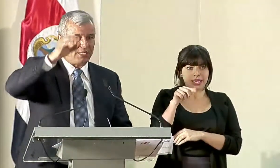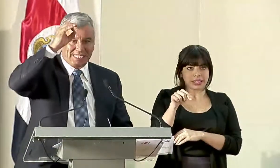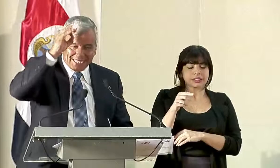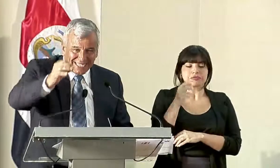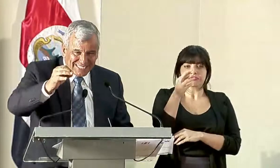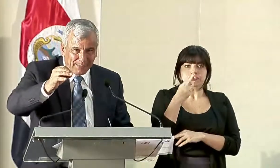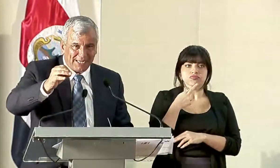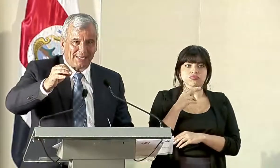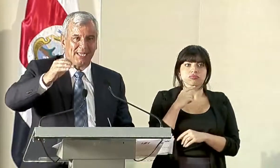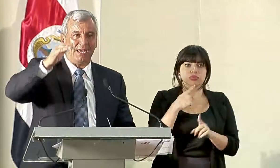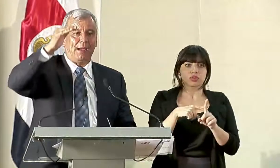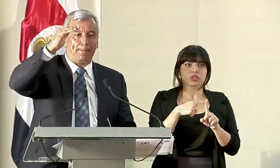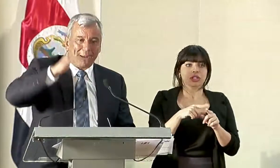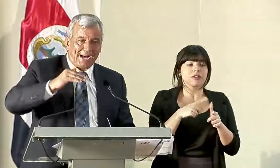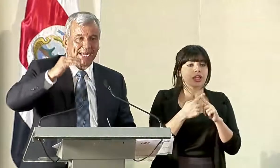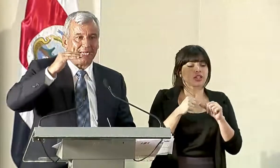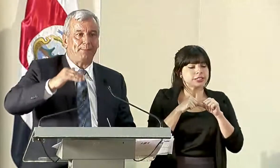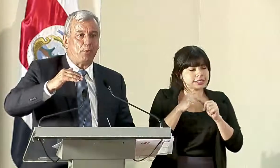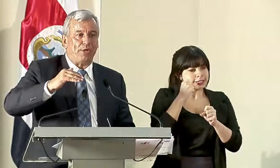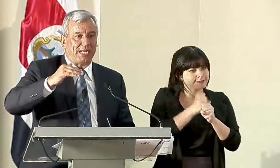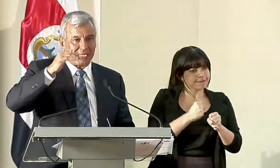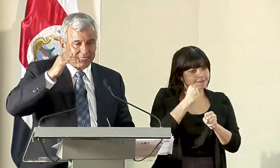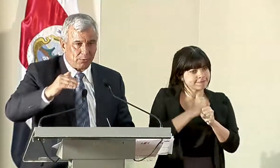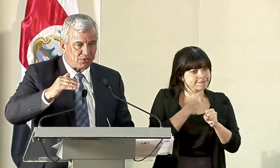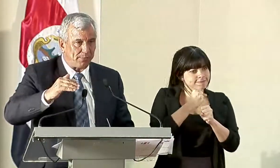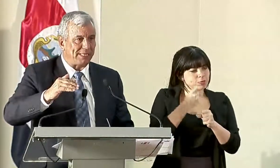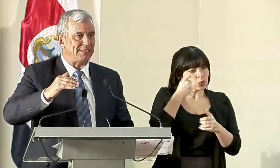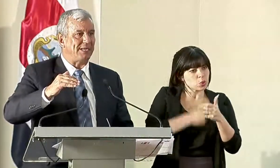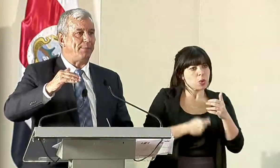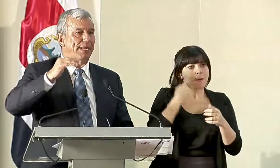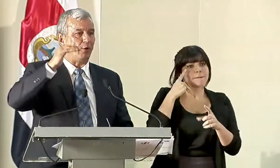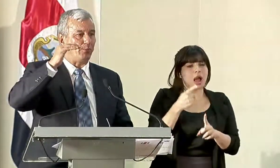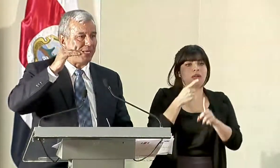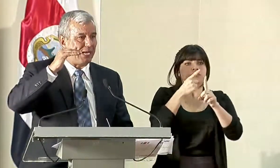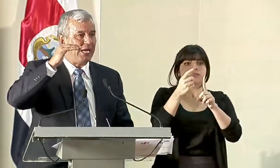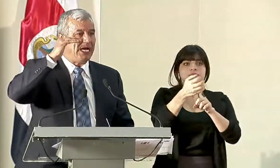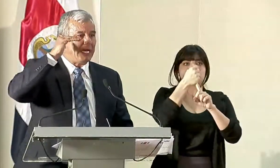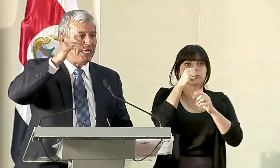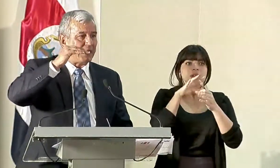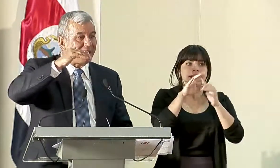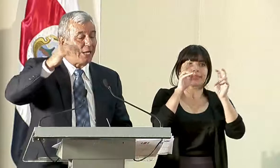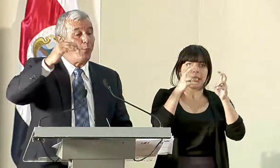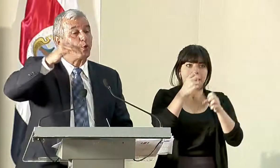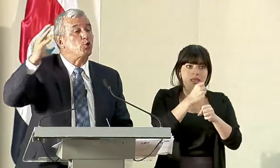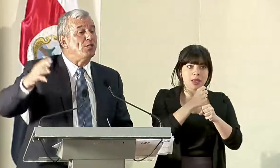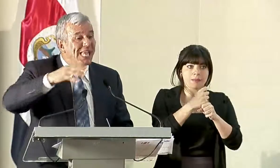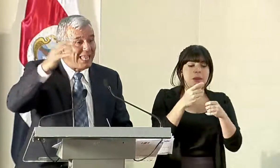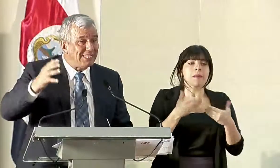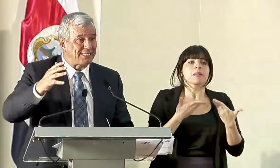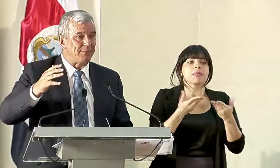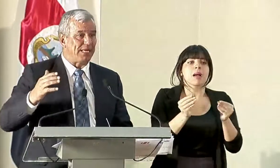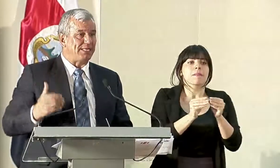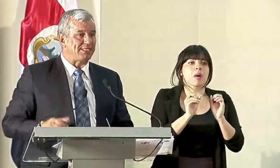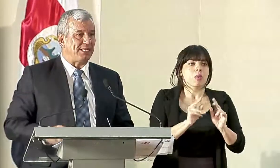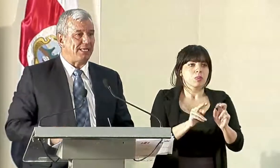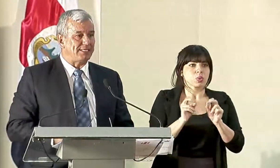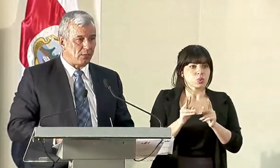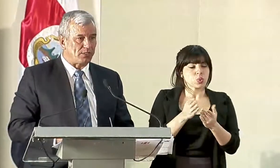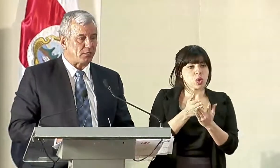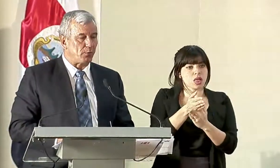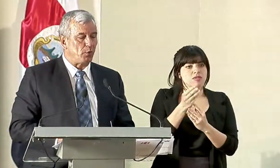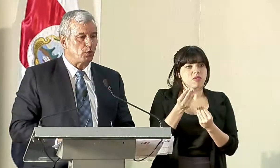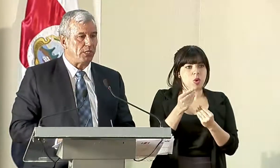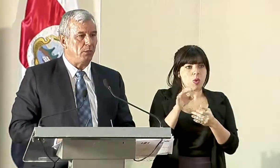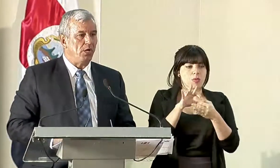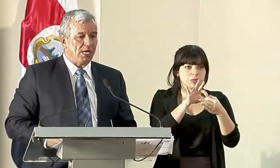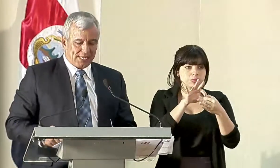trabajando intensamente para poder alcanzar nuestras metas en empleo y para crear oportunidades mediante esta alianza